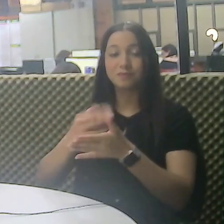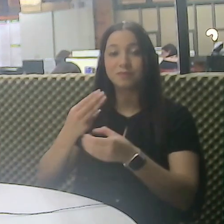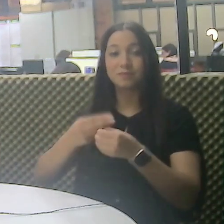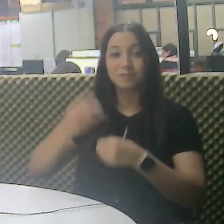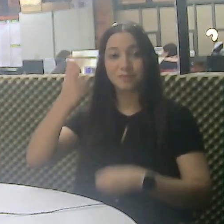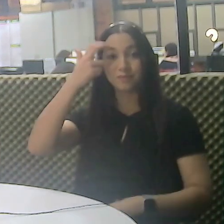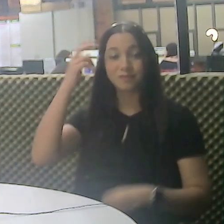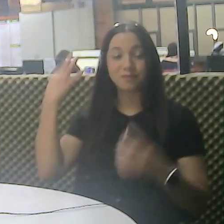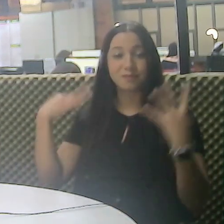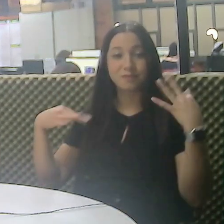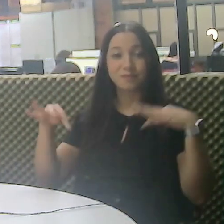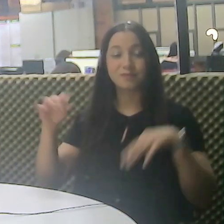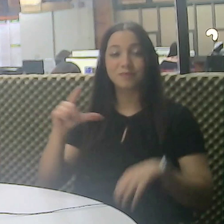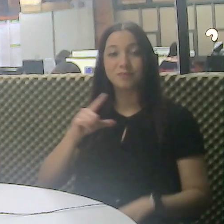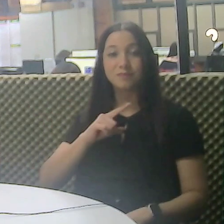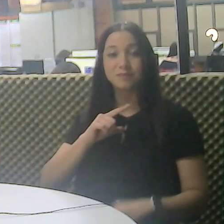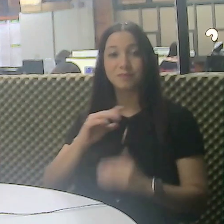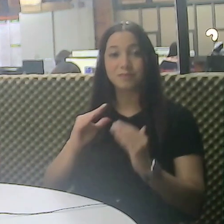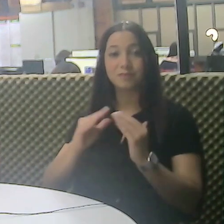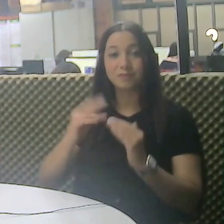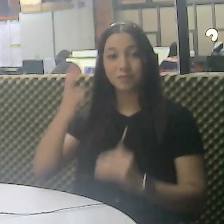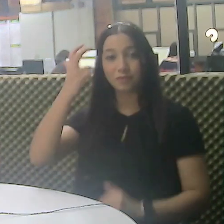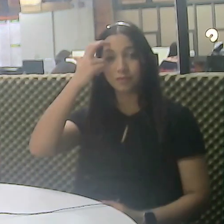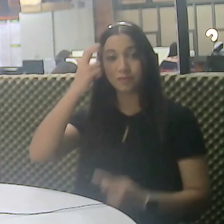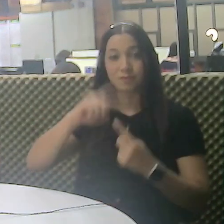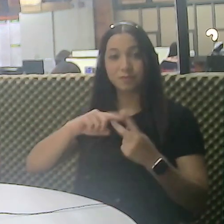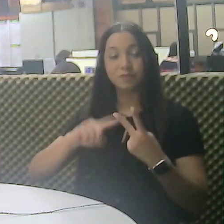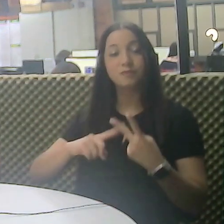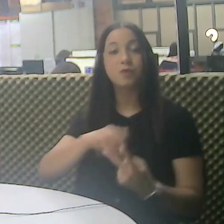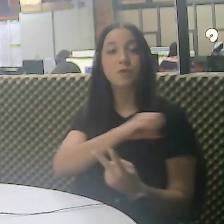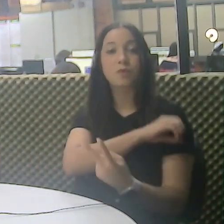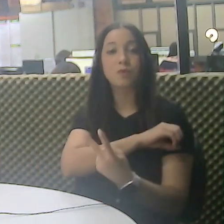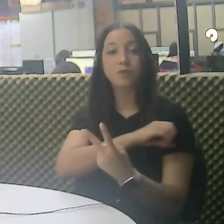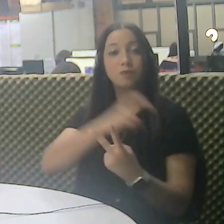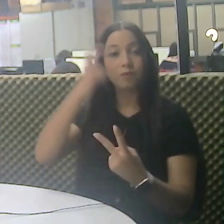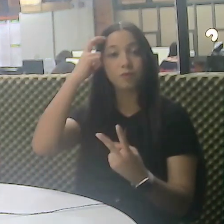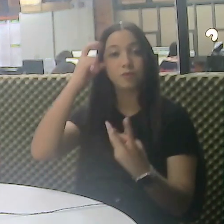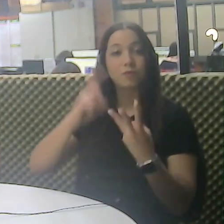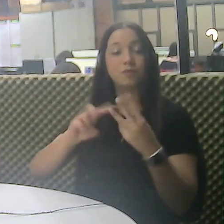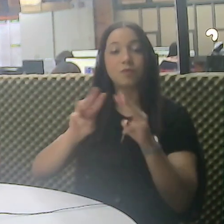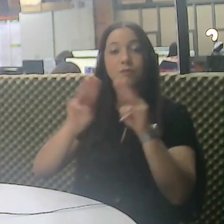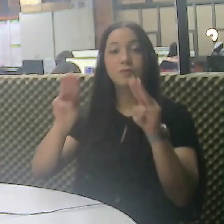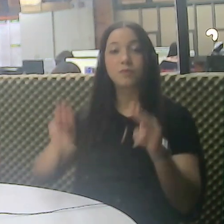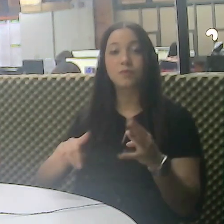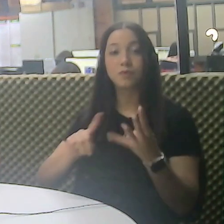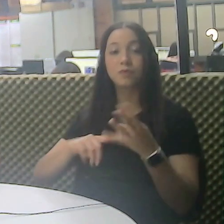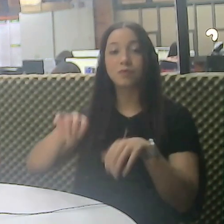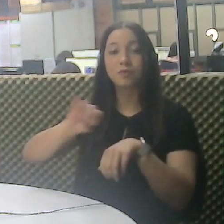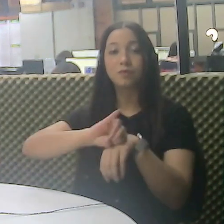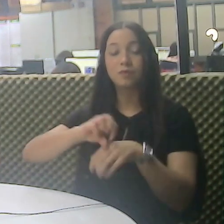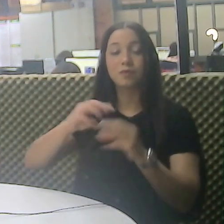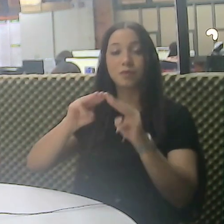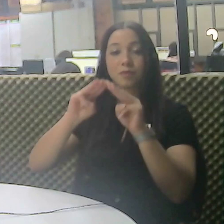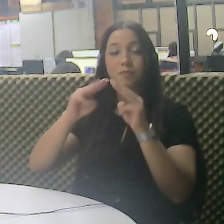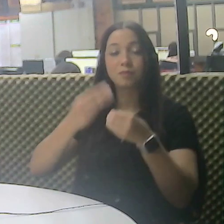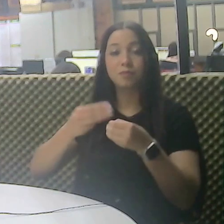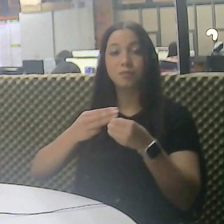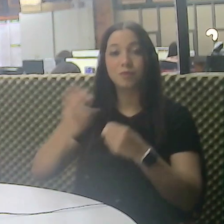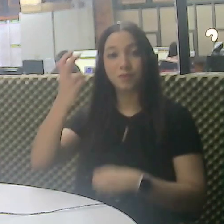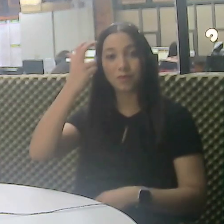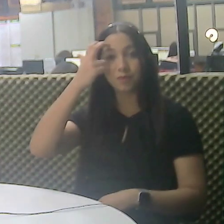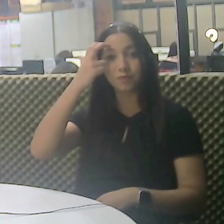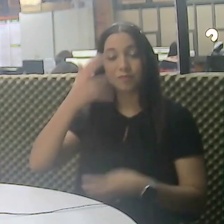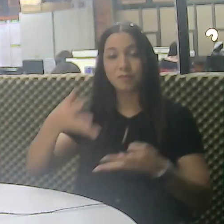Cultura e Turismo, sendo eles a Casa da Cultura, Oficina Cultural, Museu Municipal e Centro Municipal de Cultura.